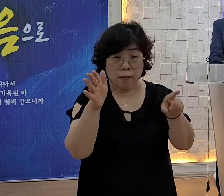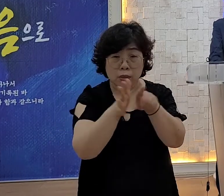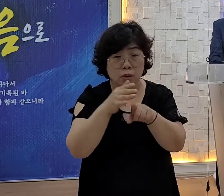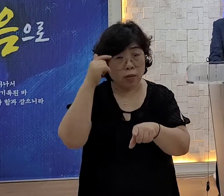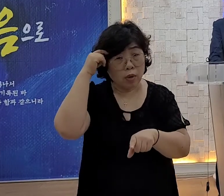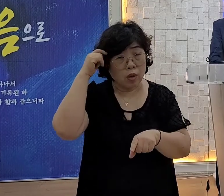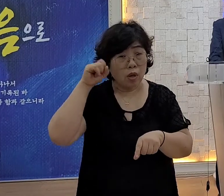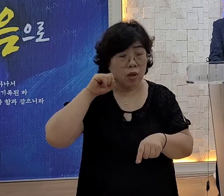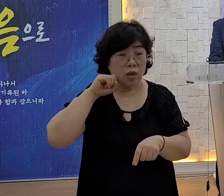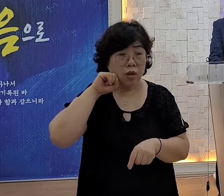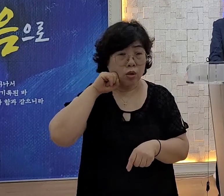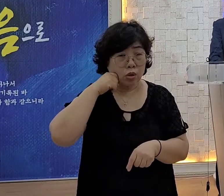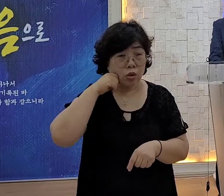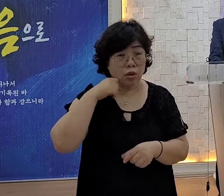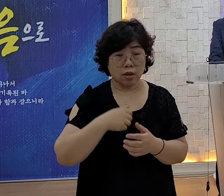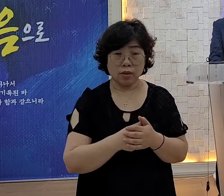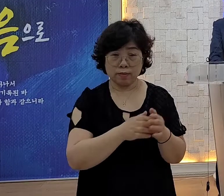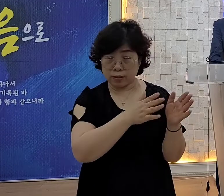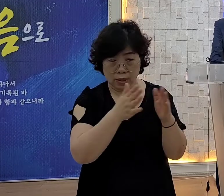생각해요?